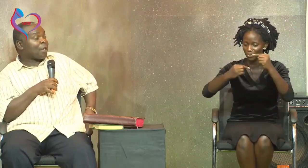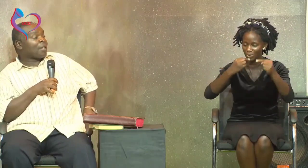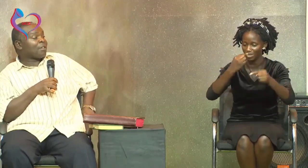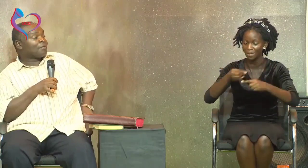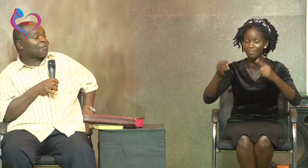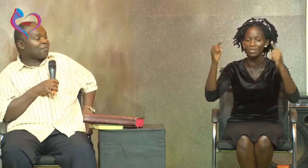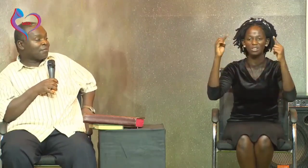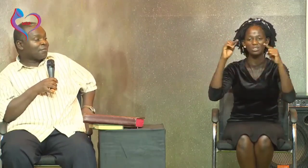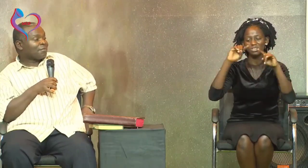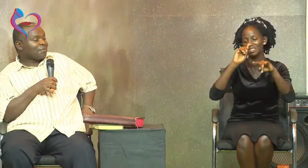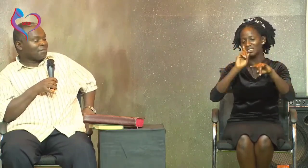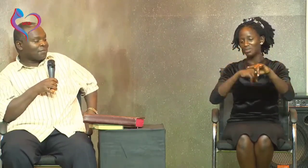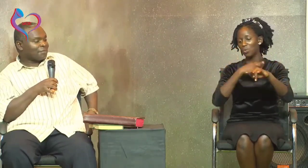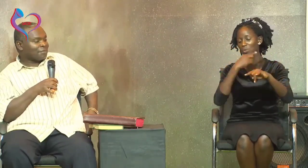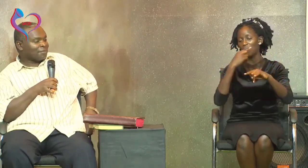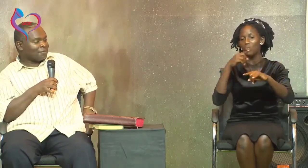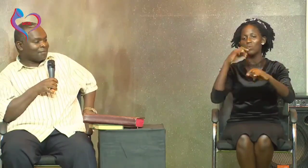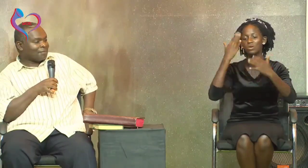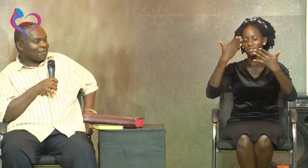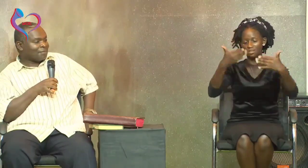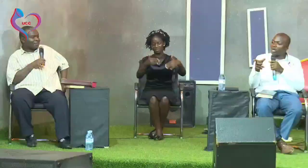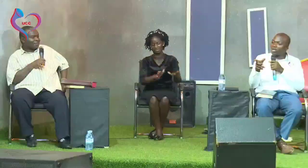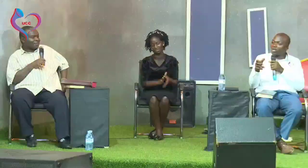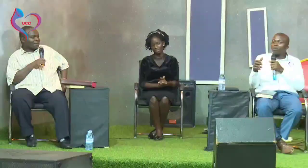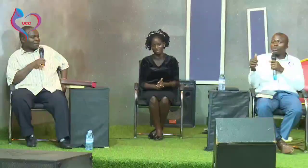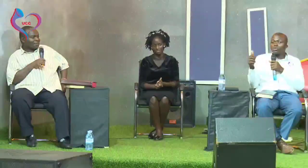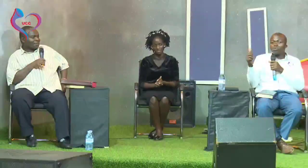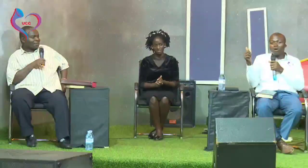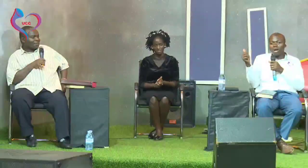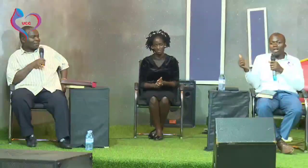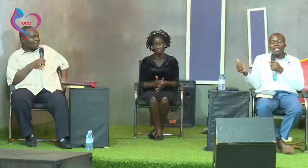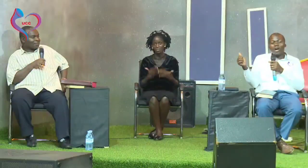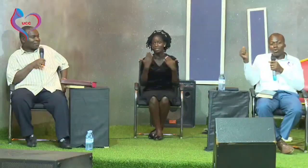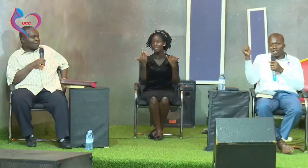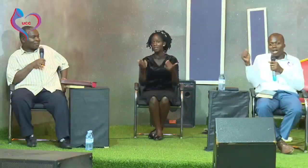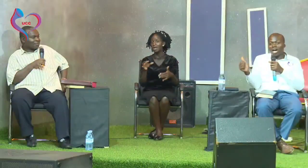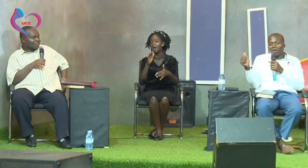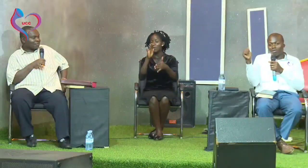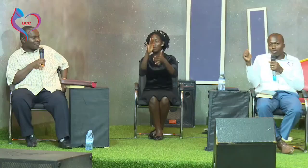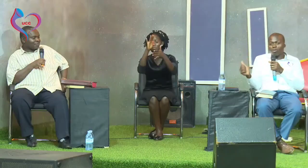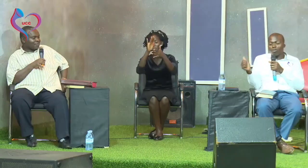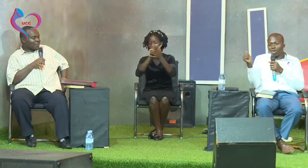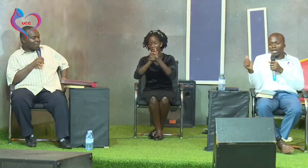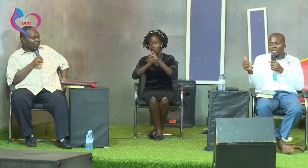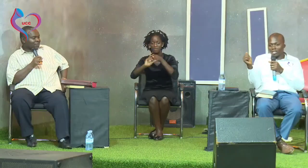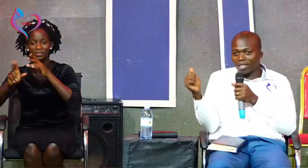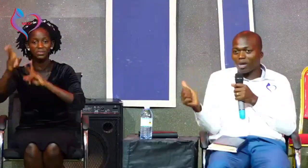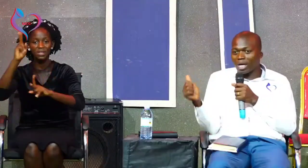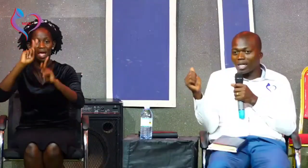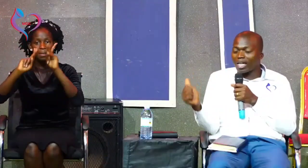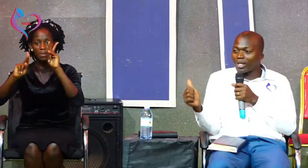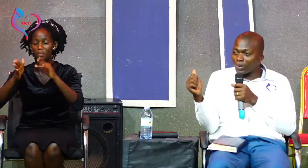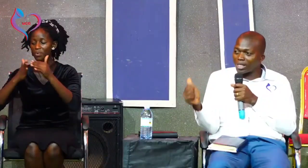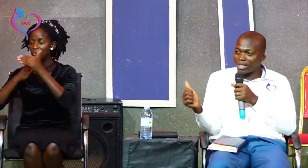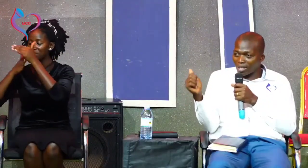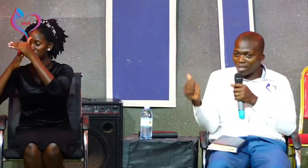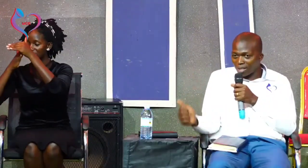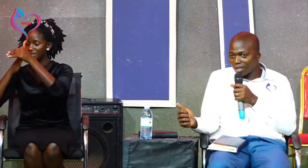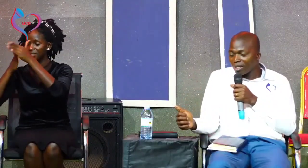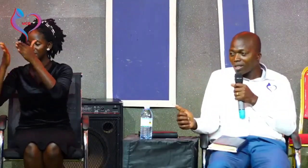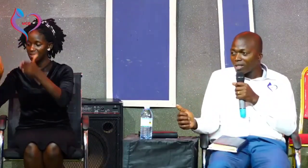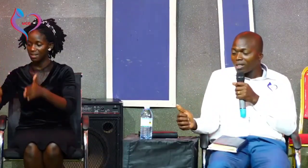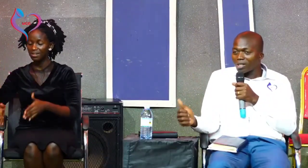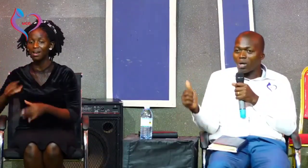gagwiririra olubege. Kituufu. So abafumbo musumba wa yakulira abafumbo mu kkanisa wano eya